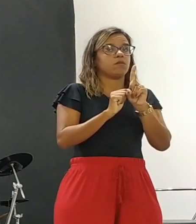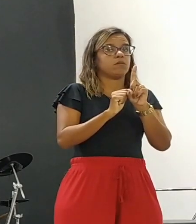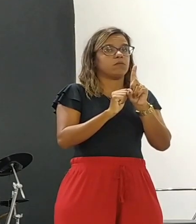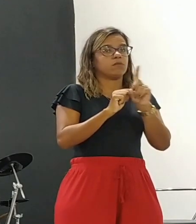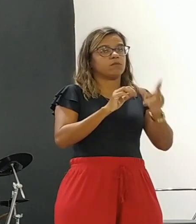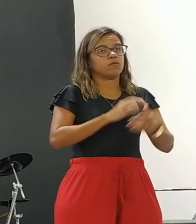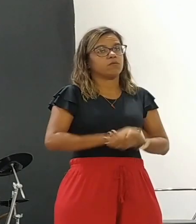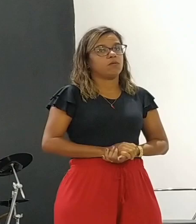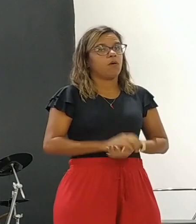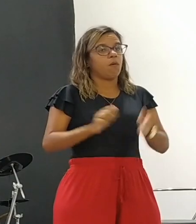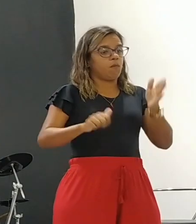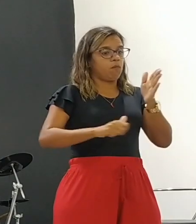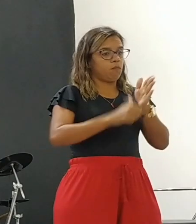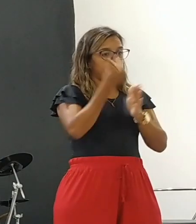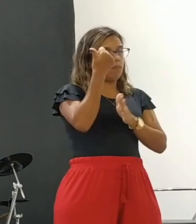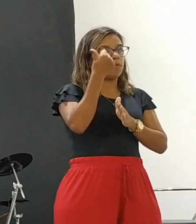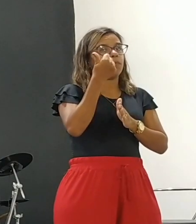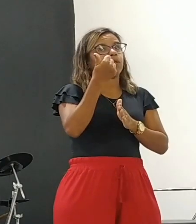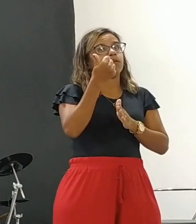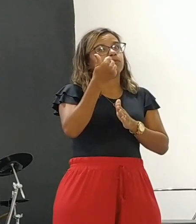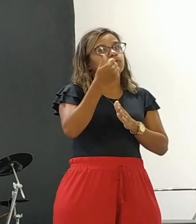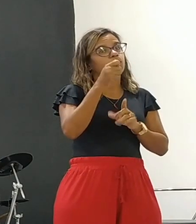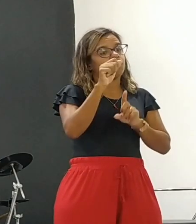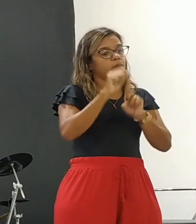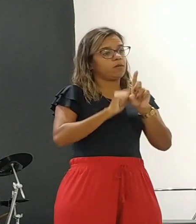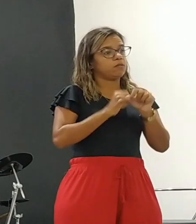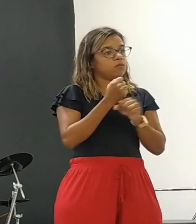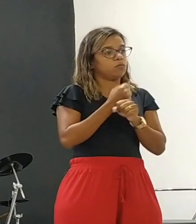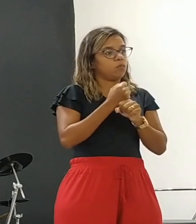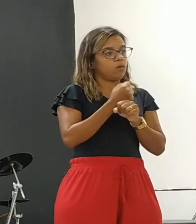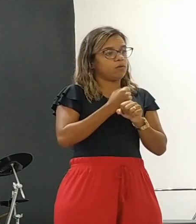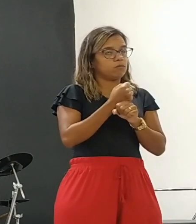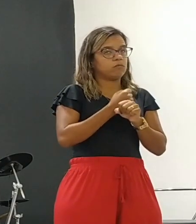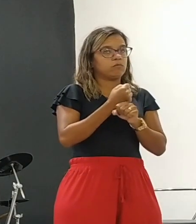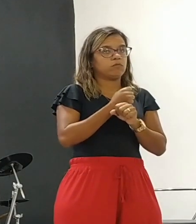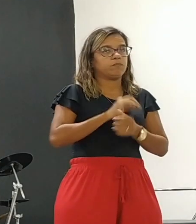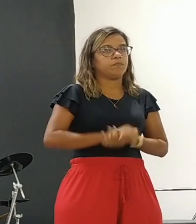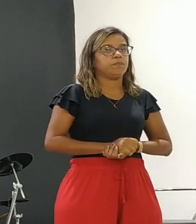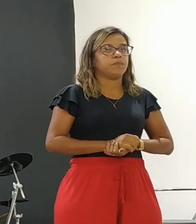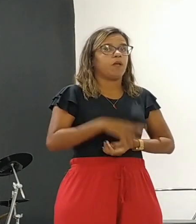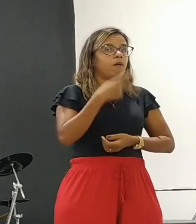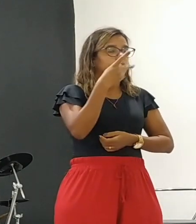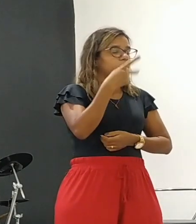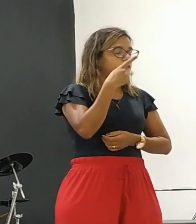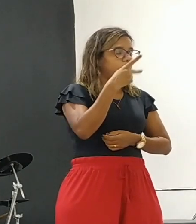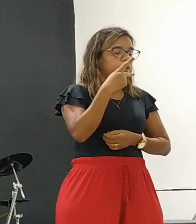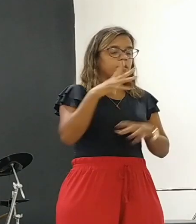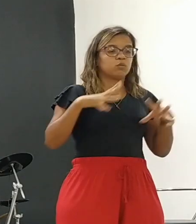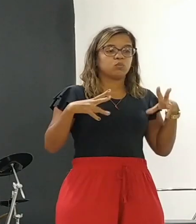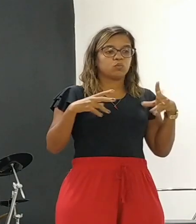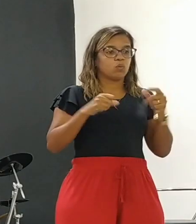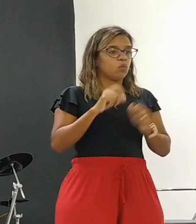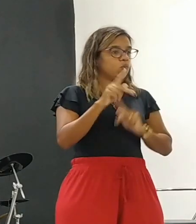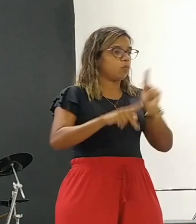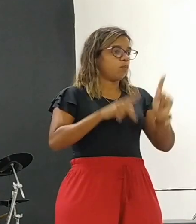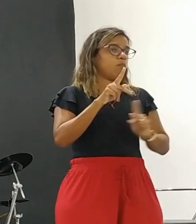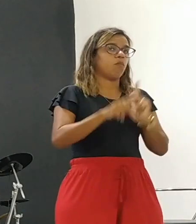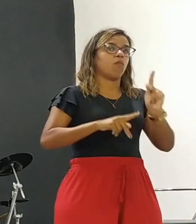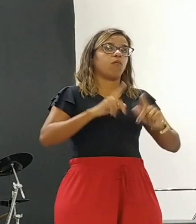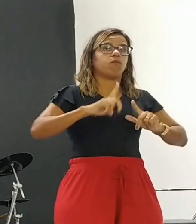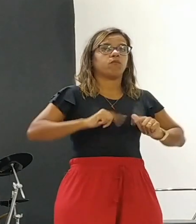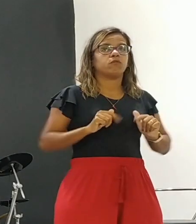vos será o primeiro dos meses do ano. Falai a toda a congregação de Israel,